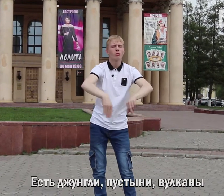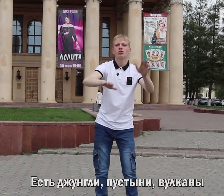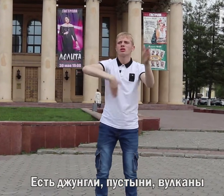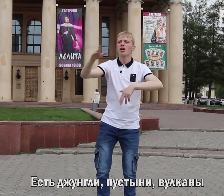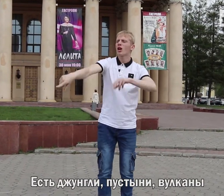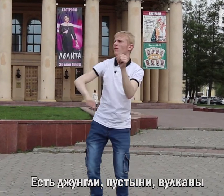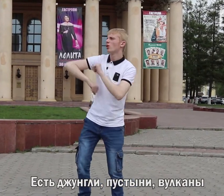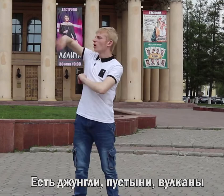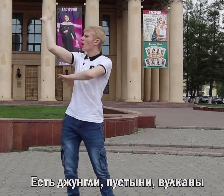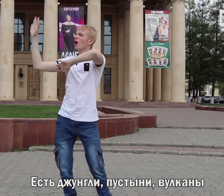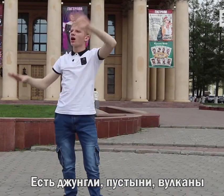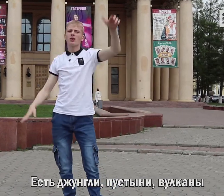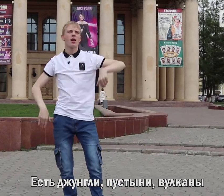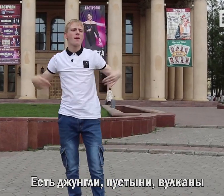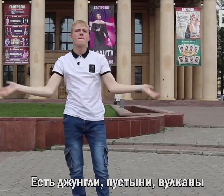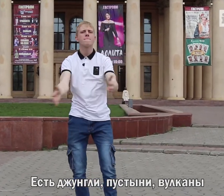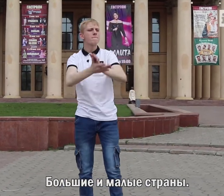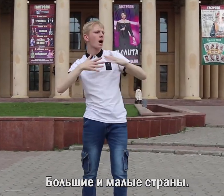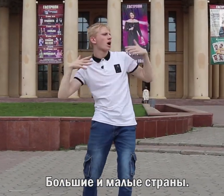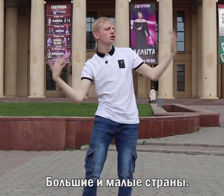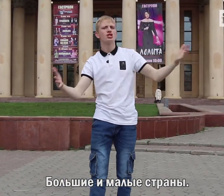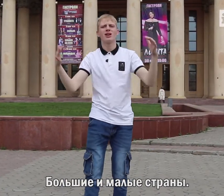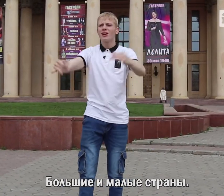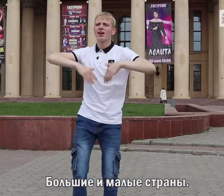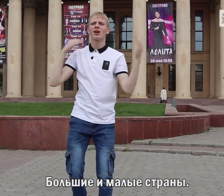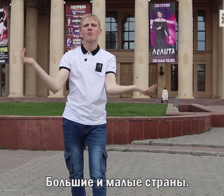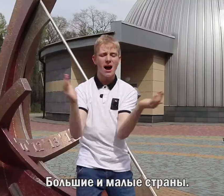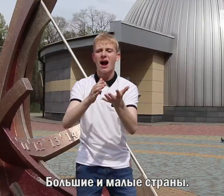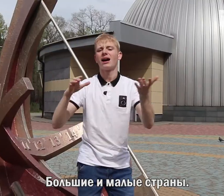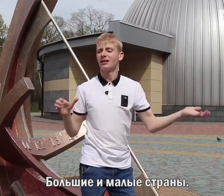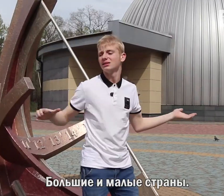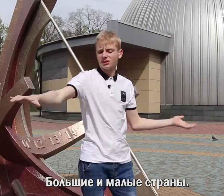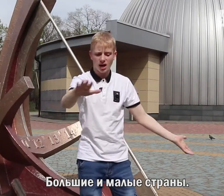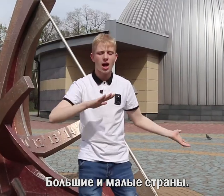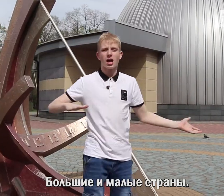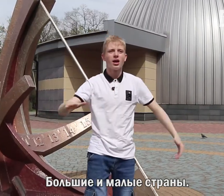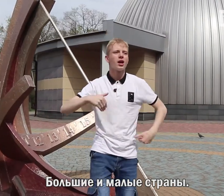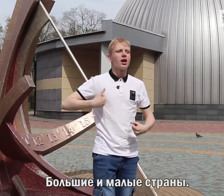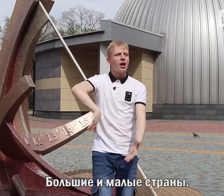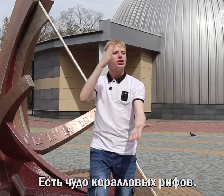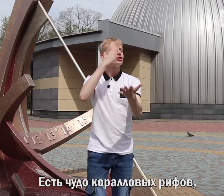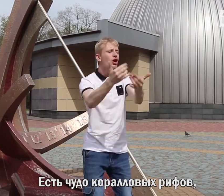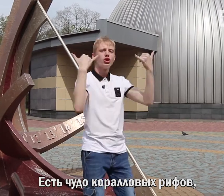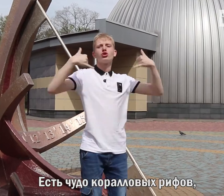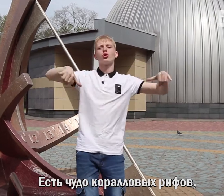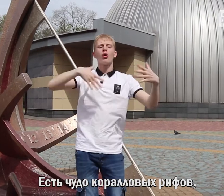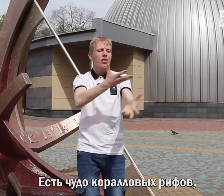джунгли, пустыни, вулканы, большие и малые страны. Есть